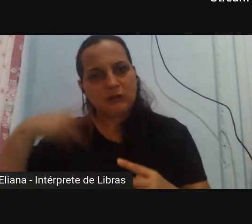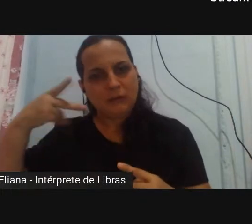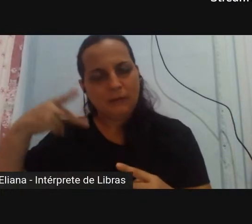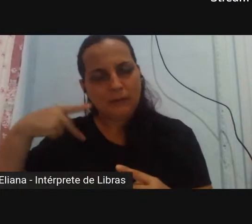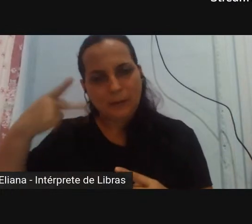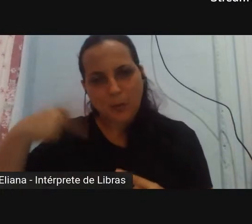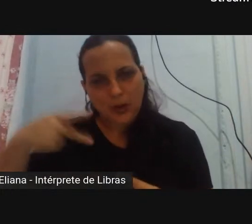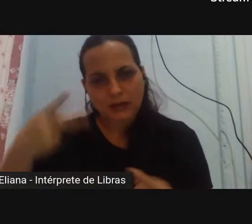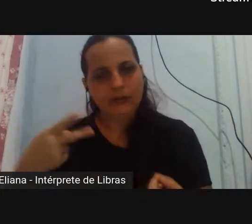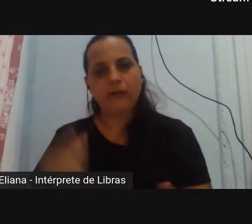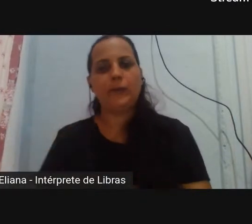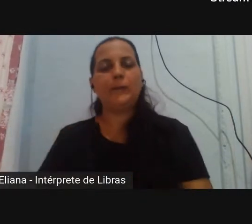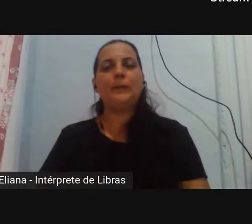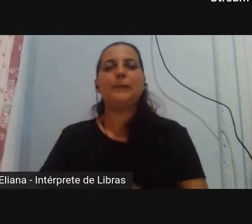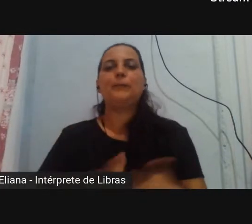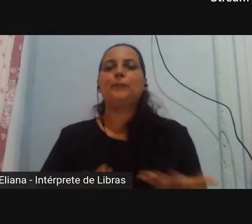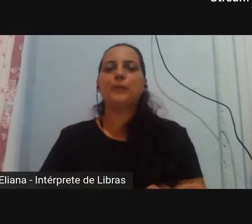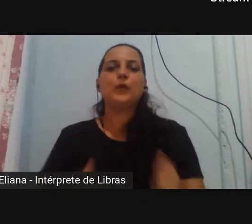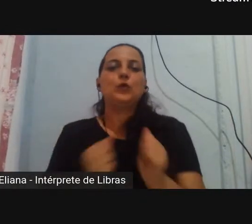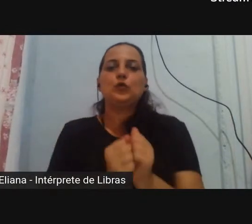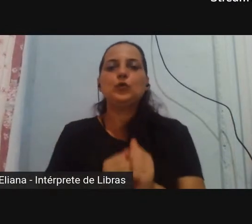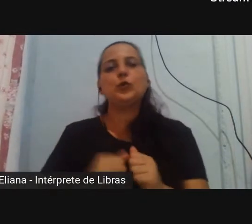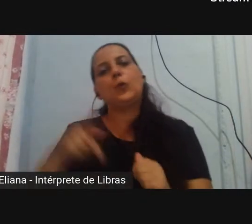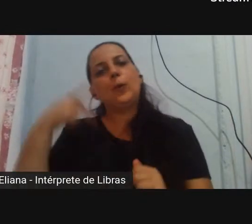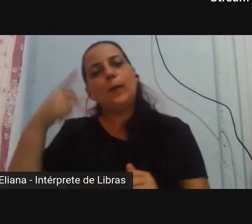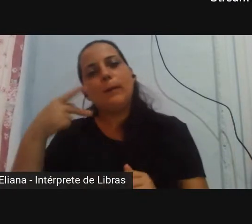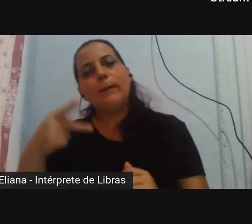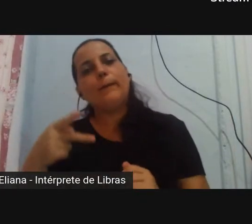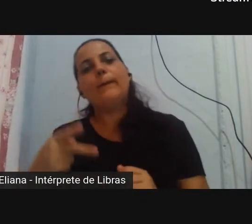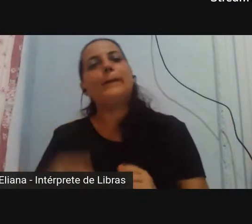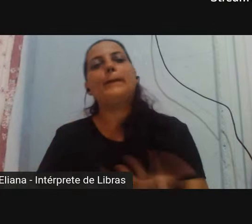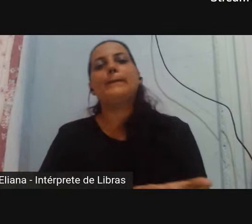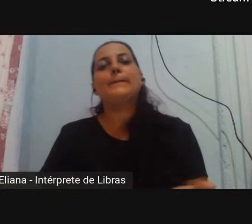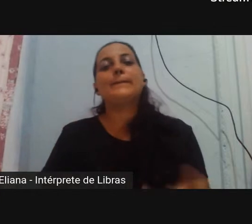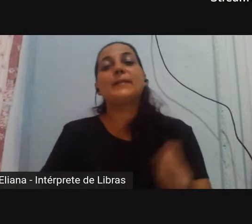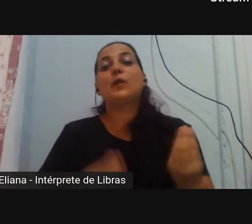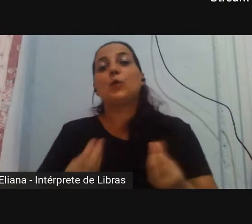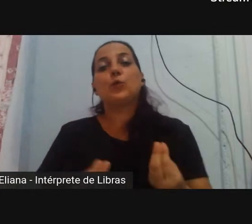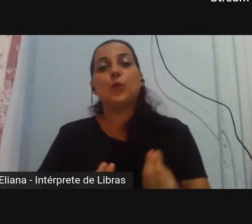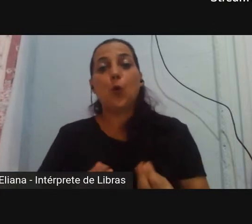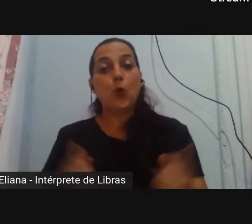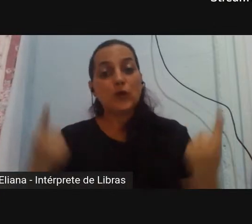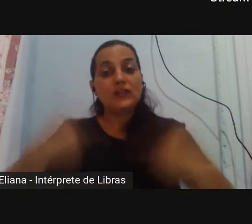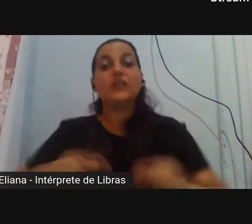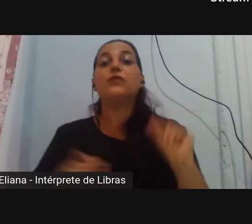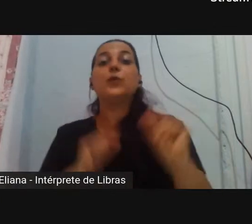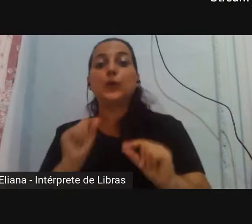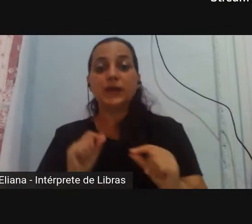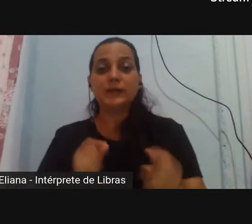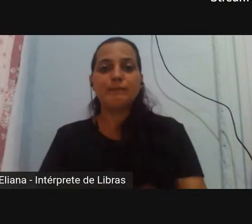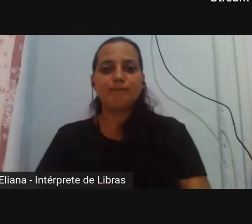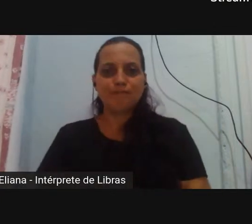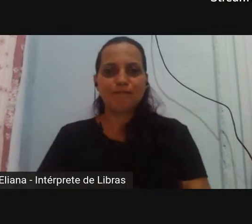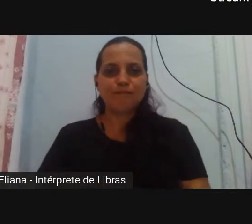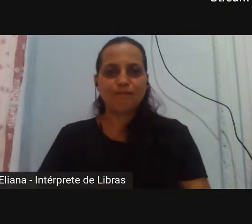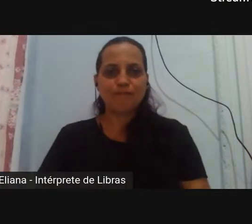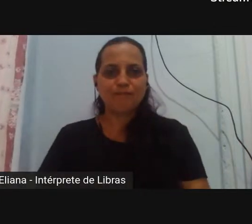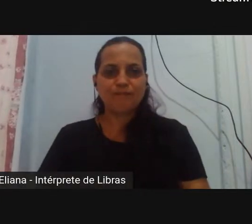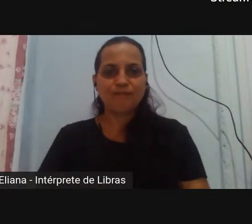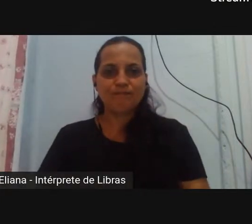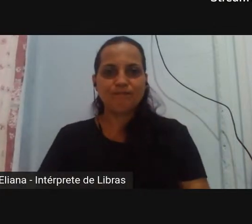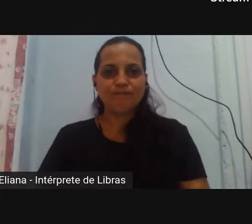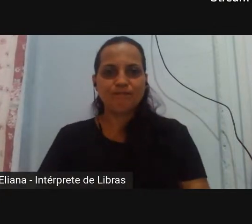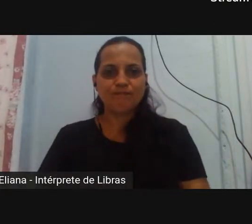enfim, identificados com o seu projeto. E o nosso grande desafio é que a própria